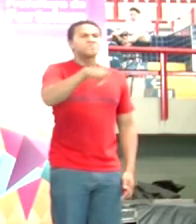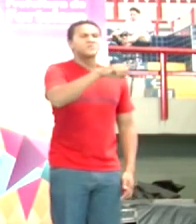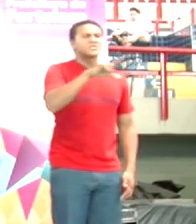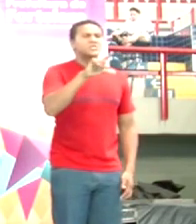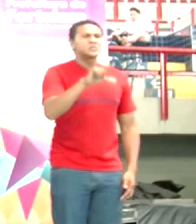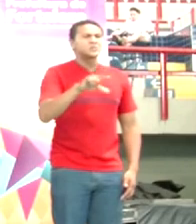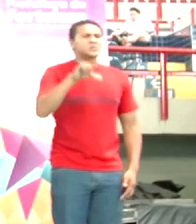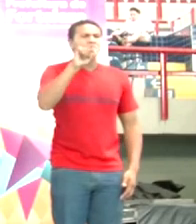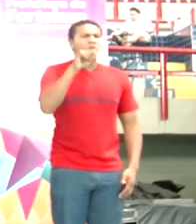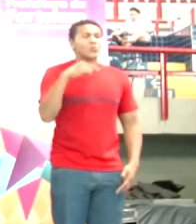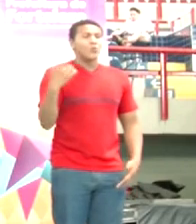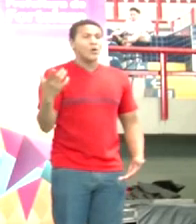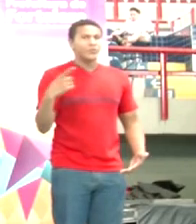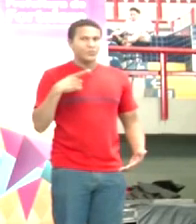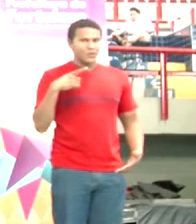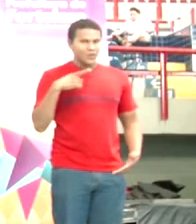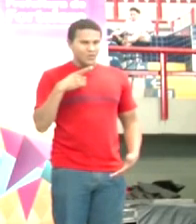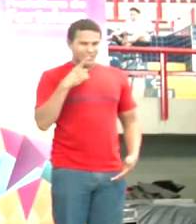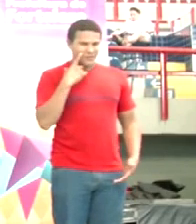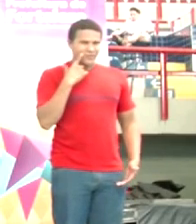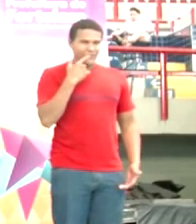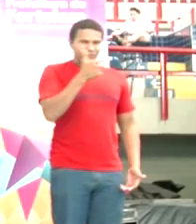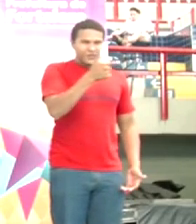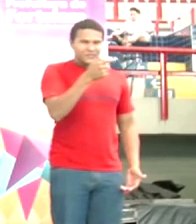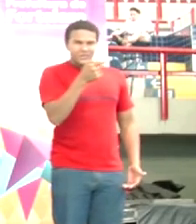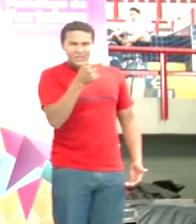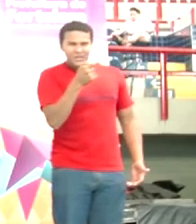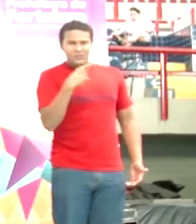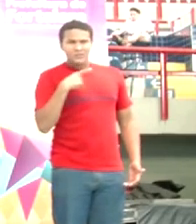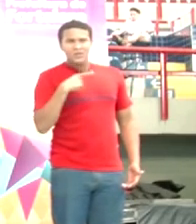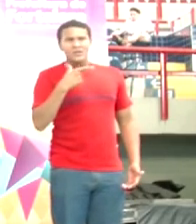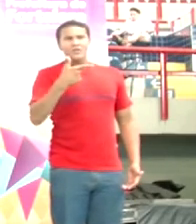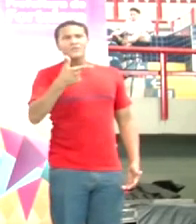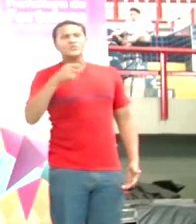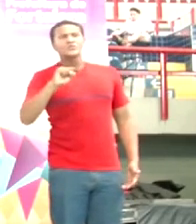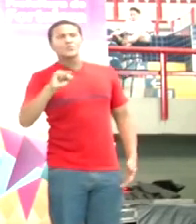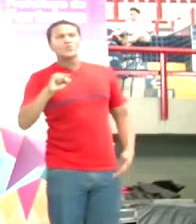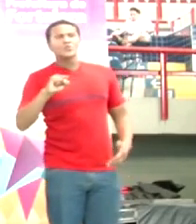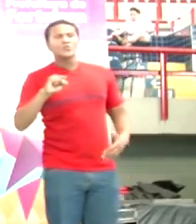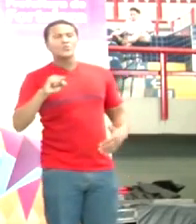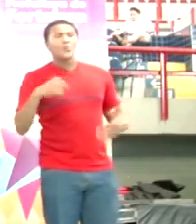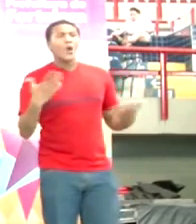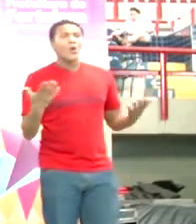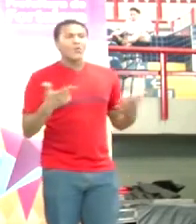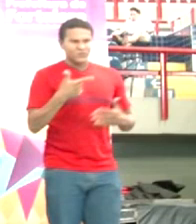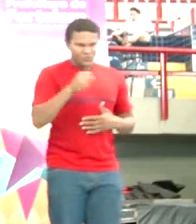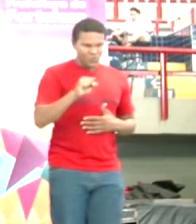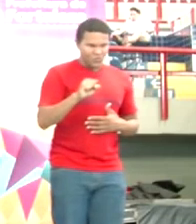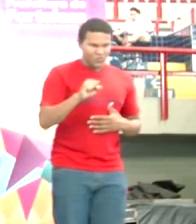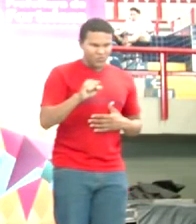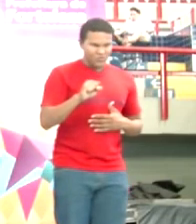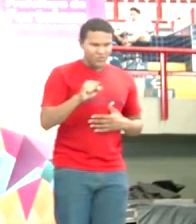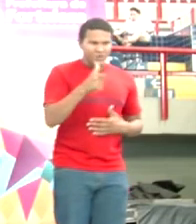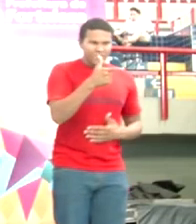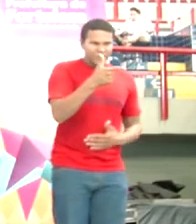e tivesse na opção 27 e 28, eu marcava qual?